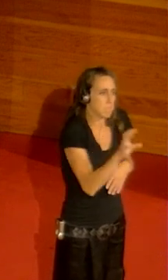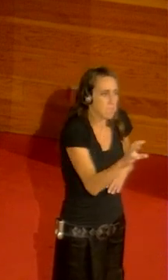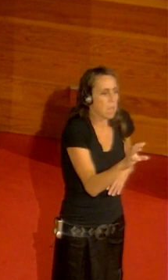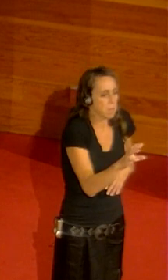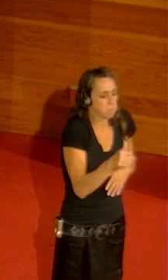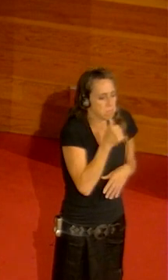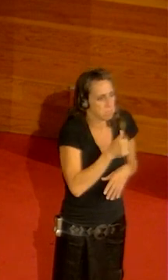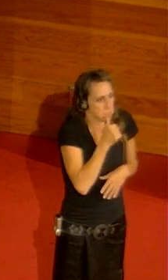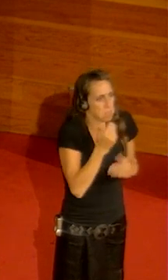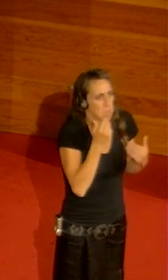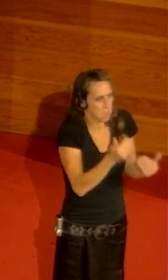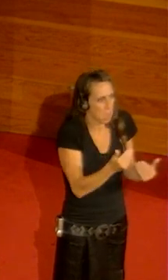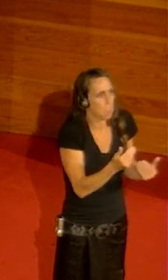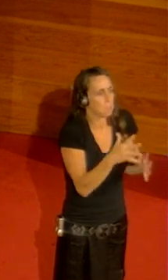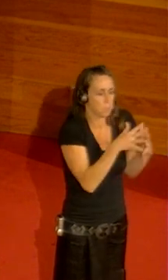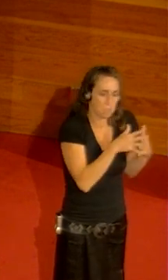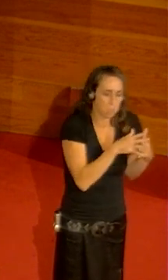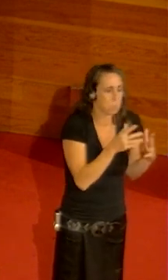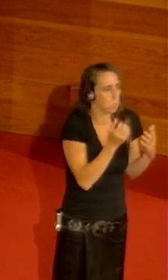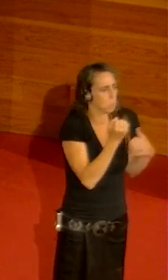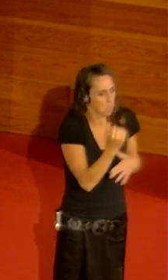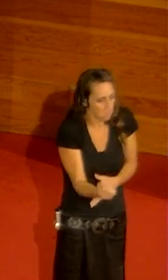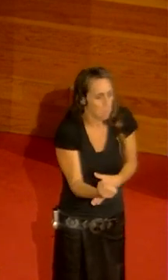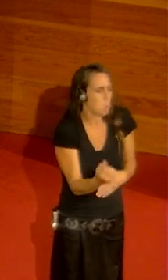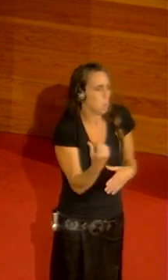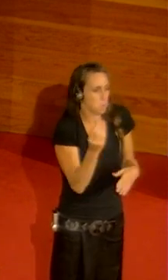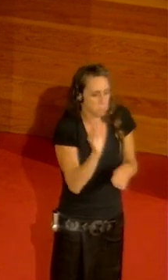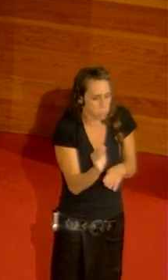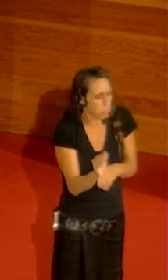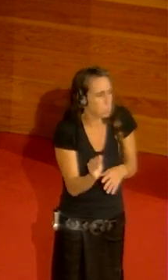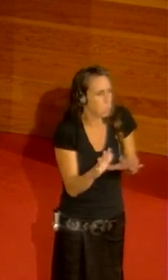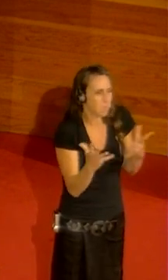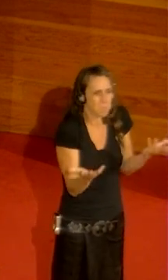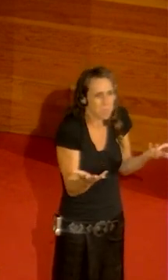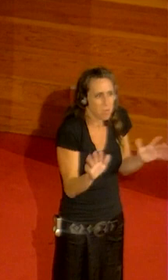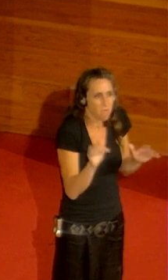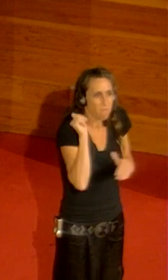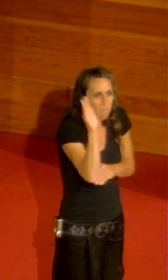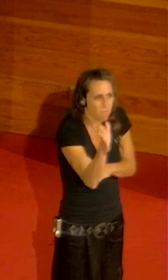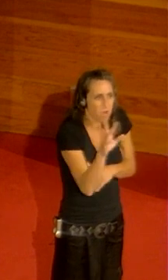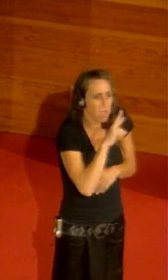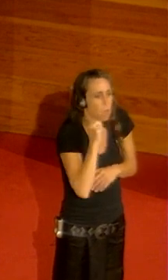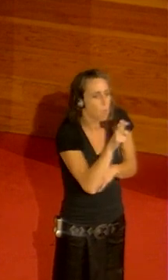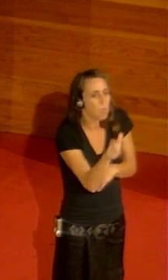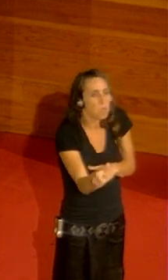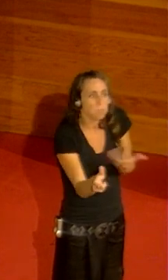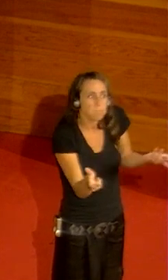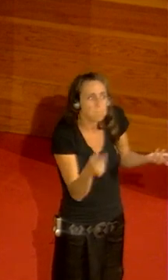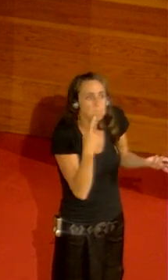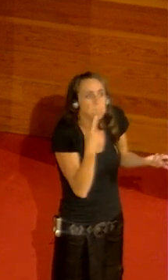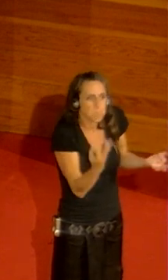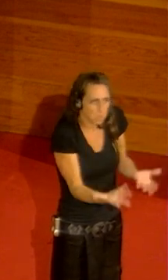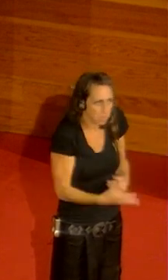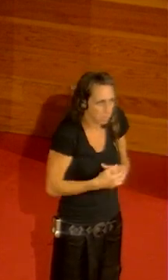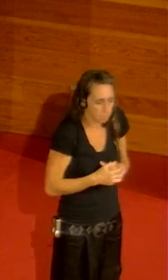no tienen ellos una palabra que decir en esta situación Sí de hecho una